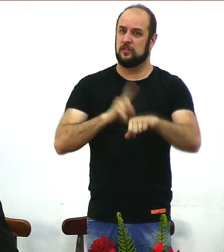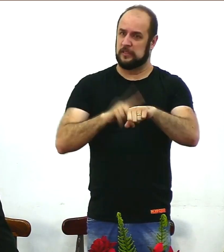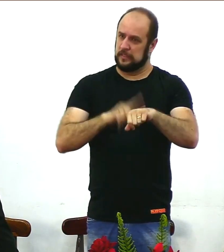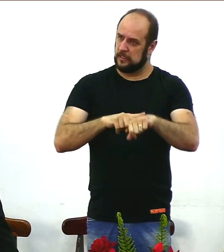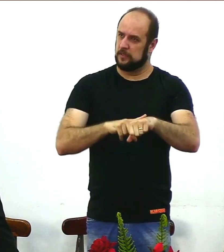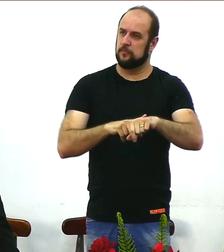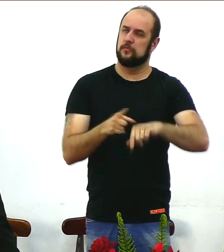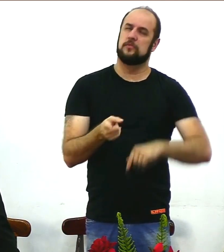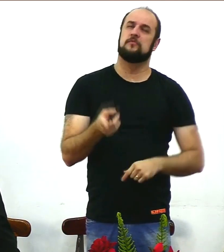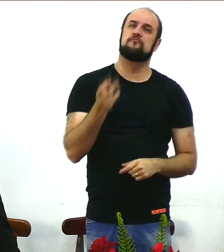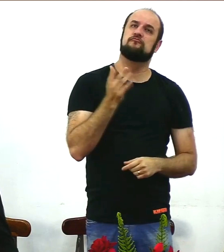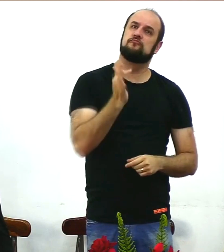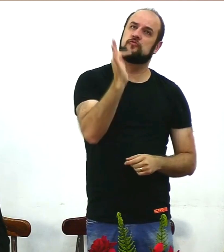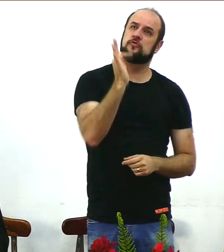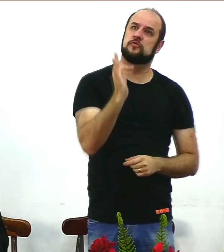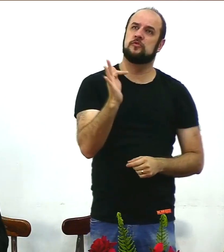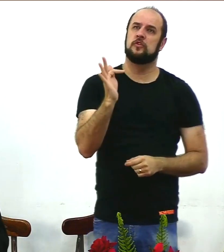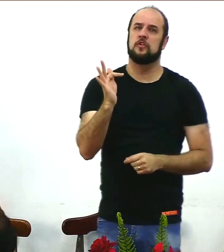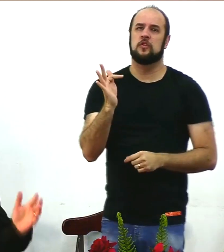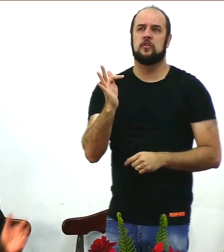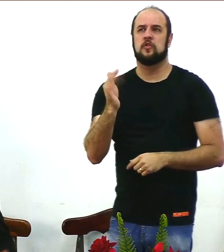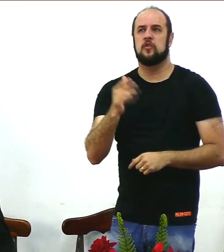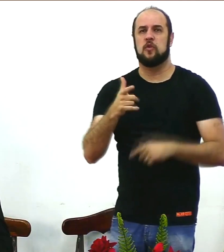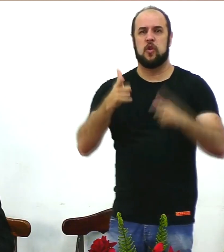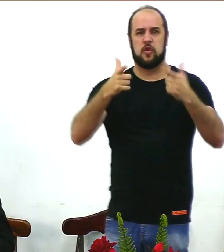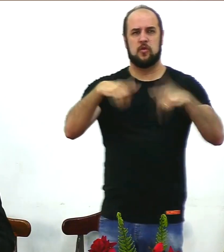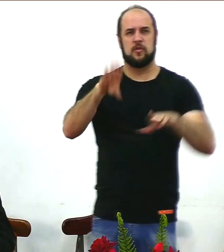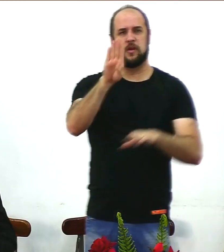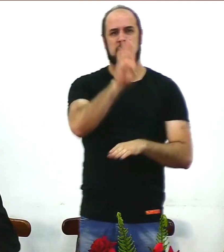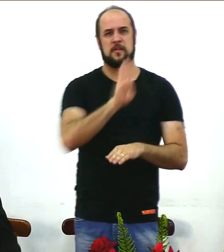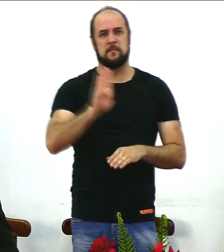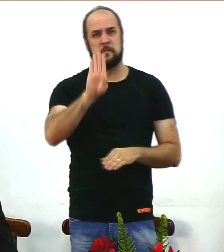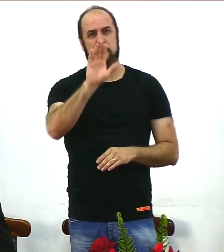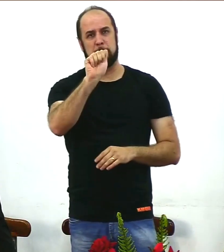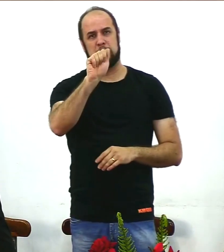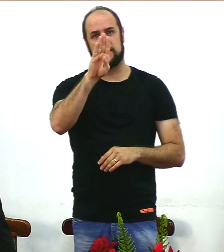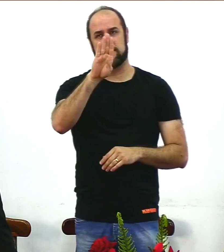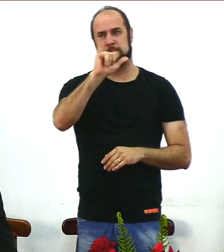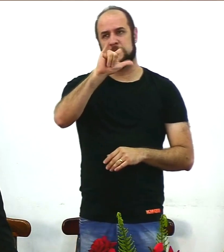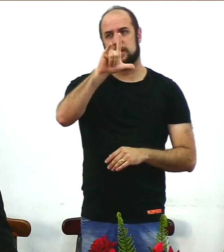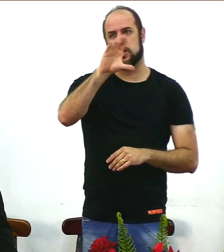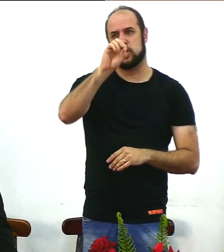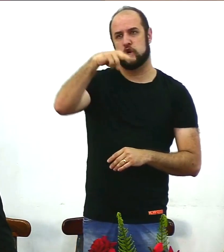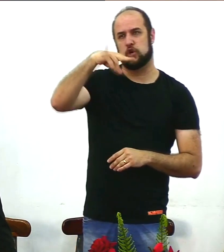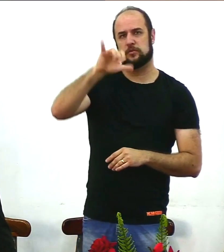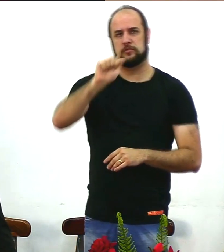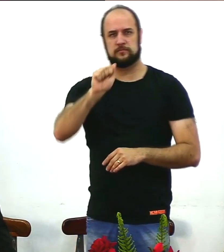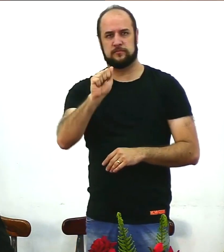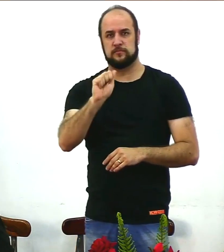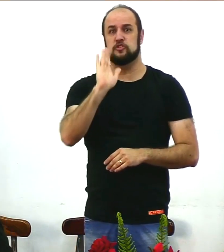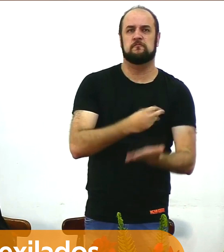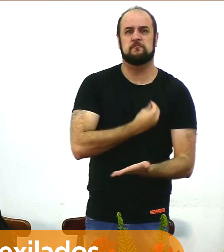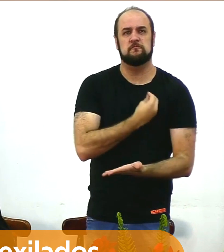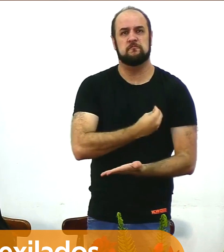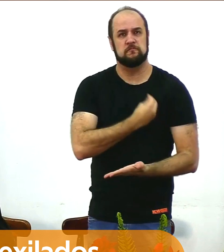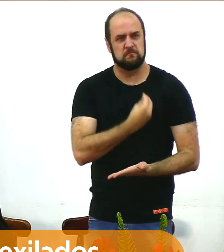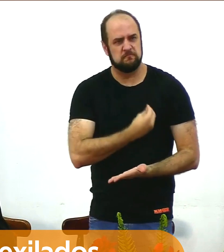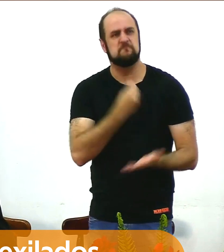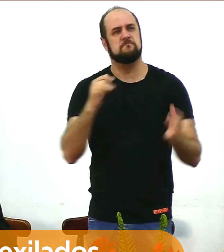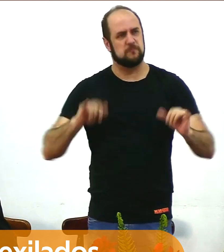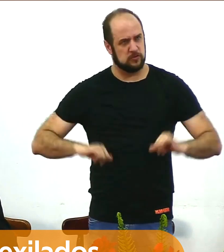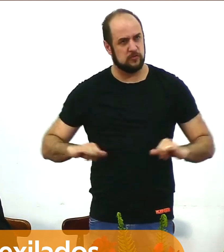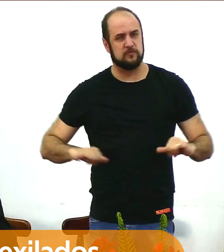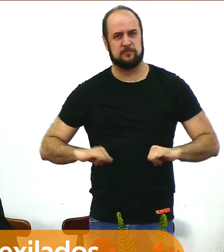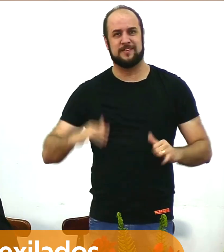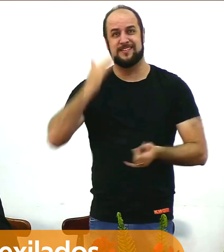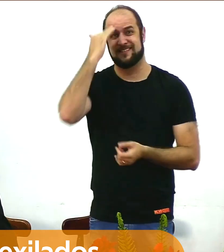quando uma Babilônia já foi destruída, essa que o salmo está falando, e uma ainda será destruída.